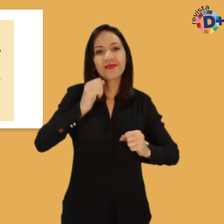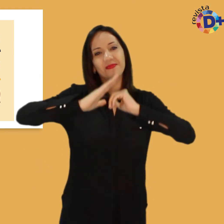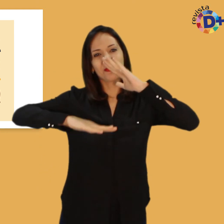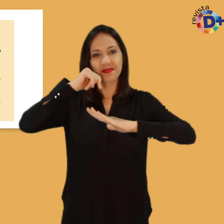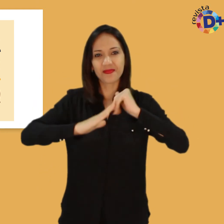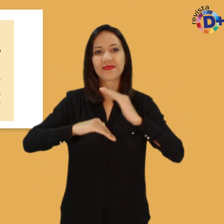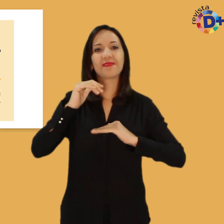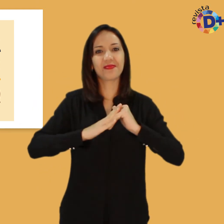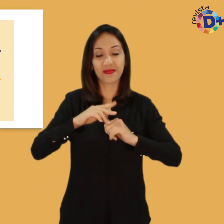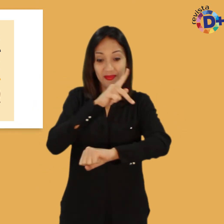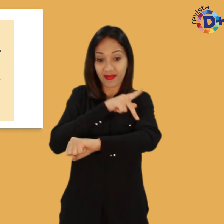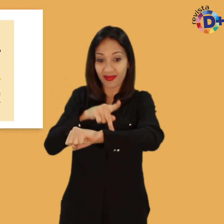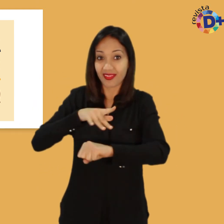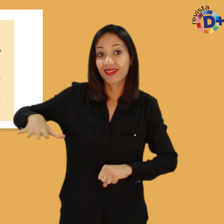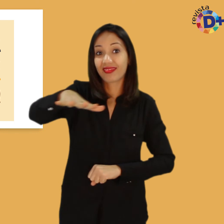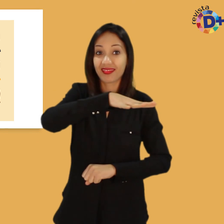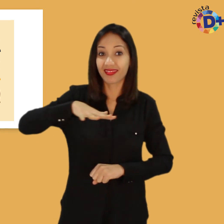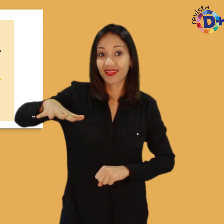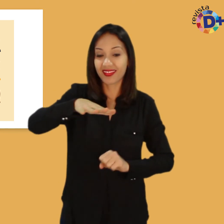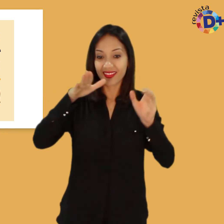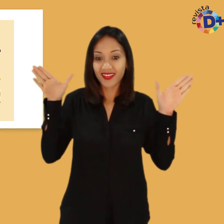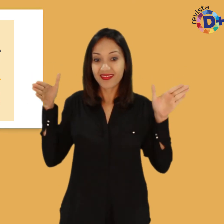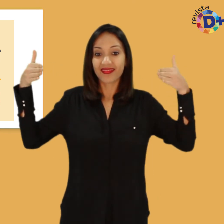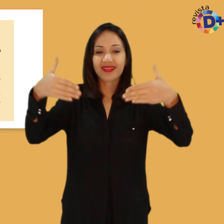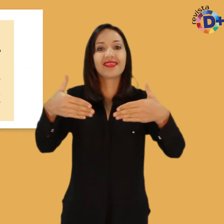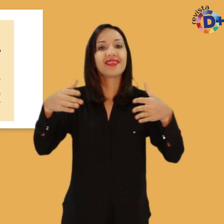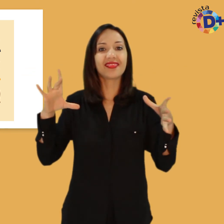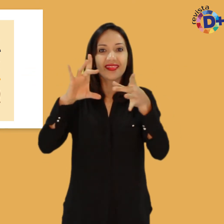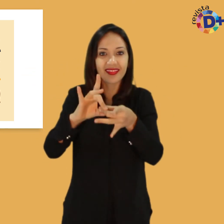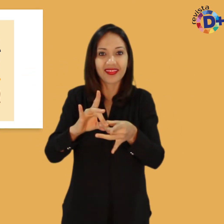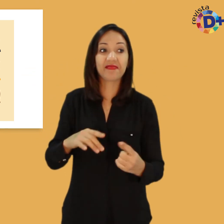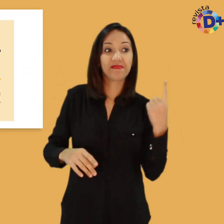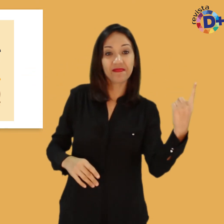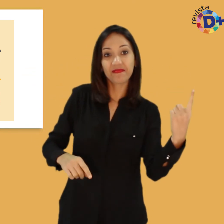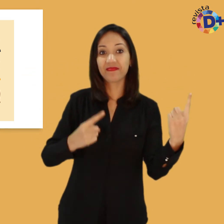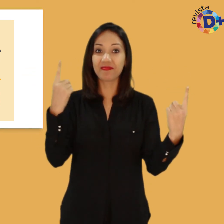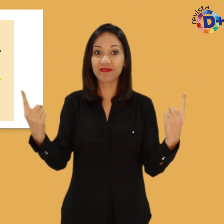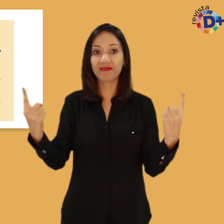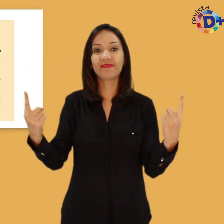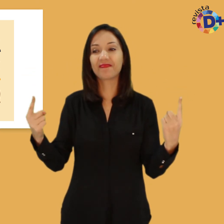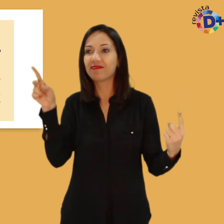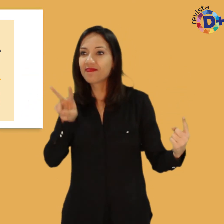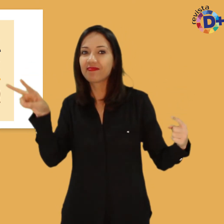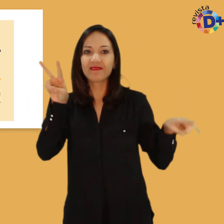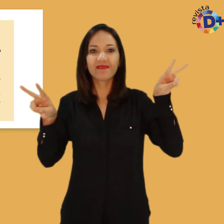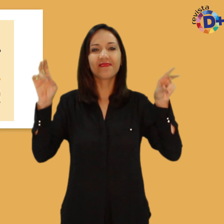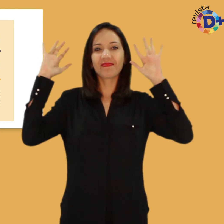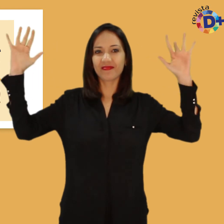práticas pedagógicas nessa área estão diretamente vinculados a um ou outro pressuposto